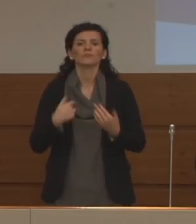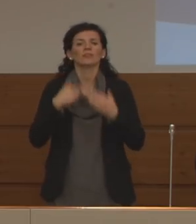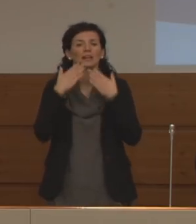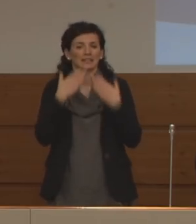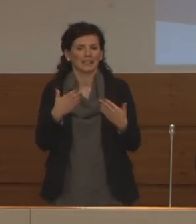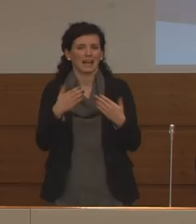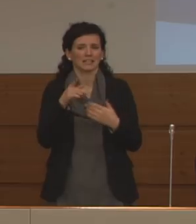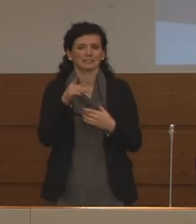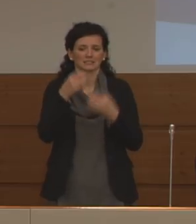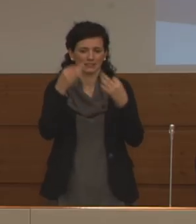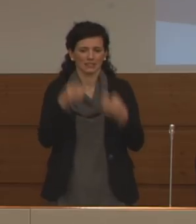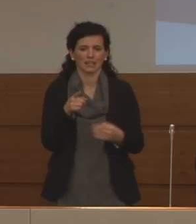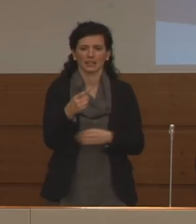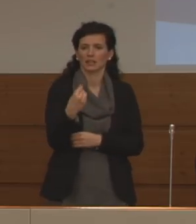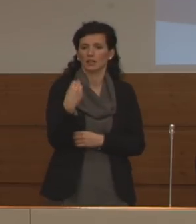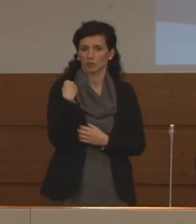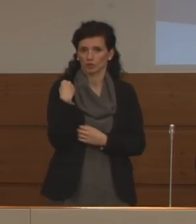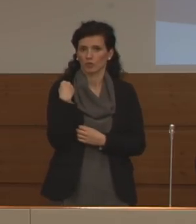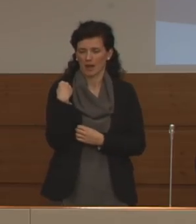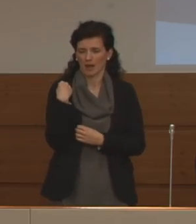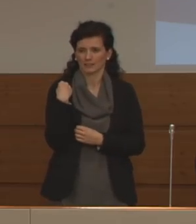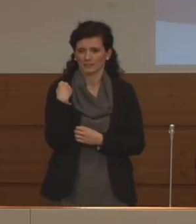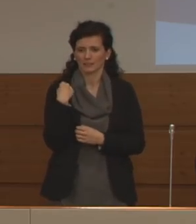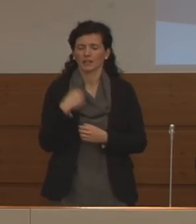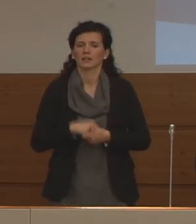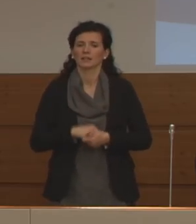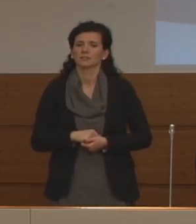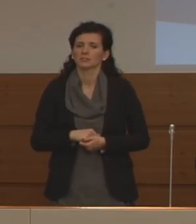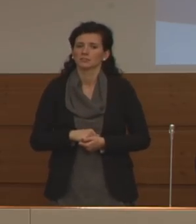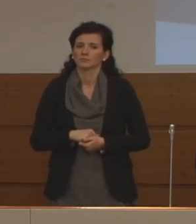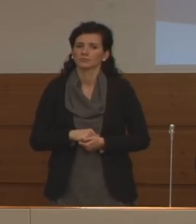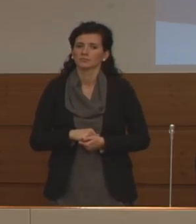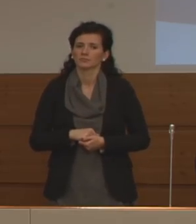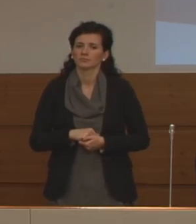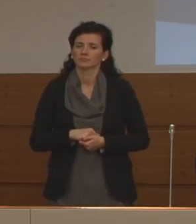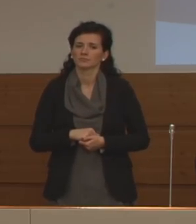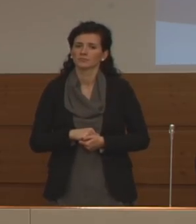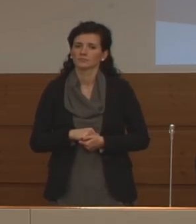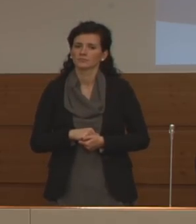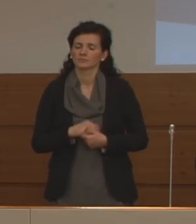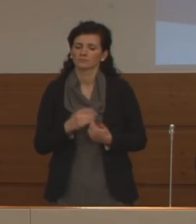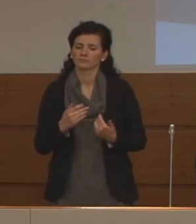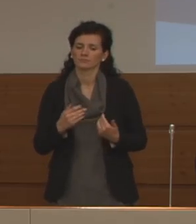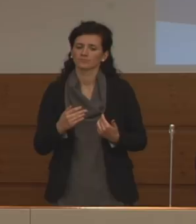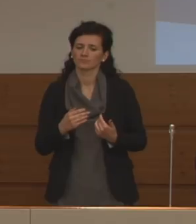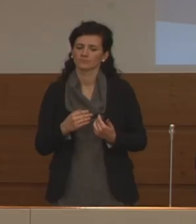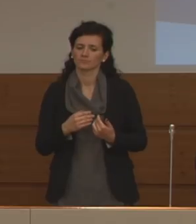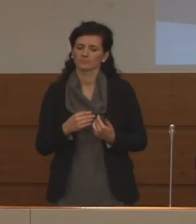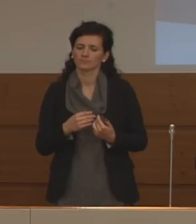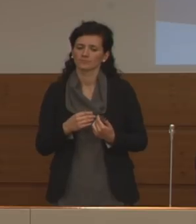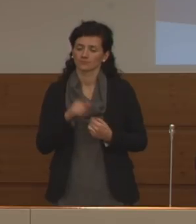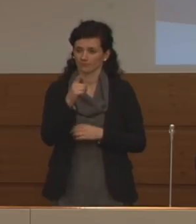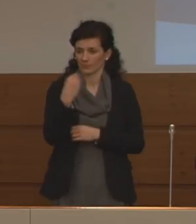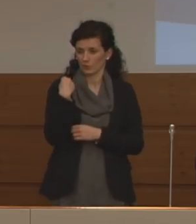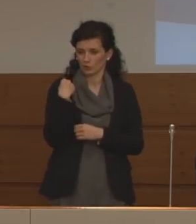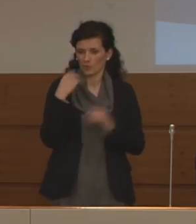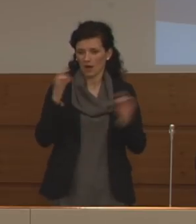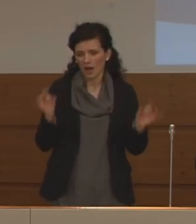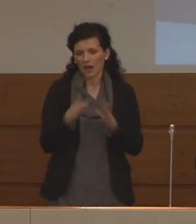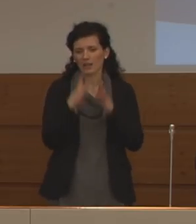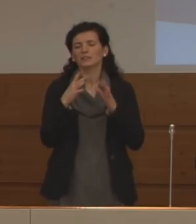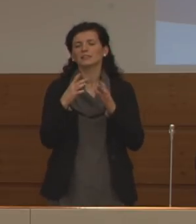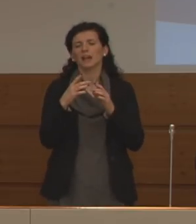questa domanda perché ancora una volta offre la possibilità di